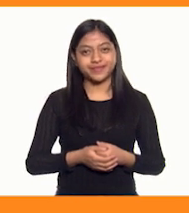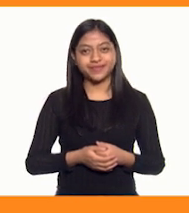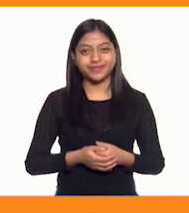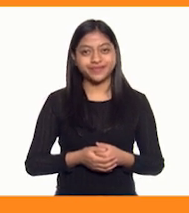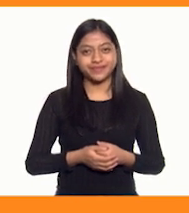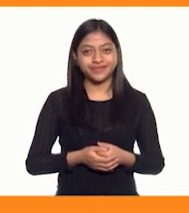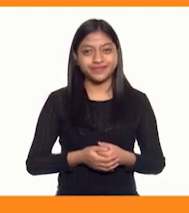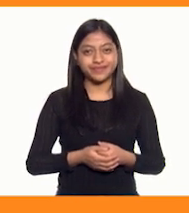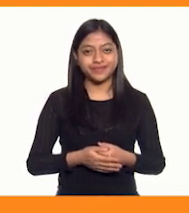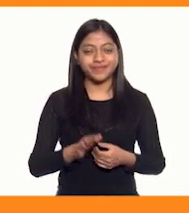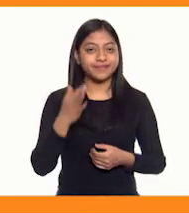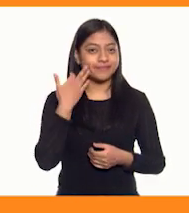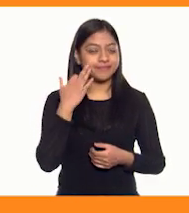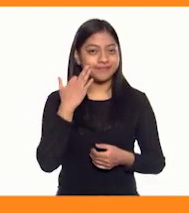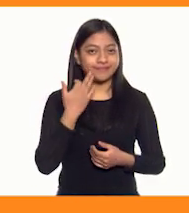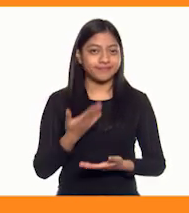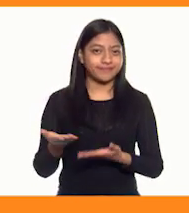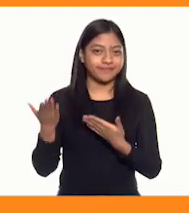buzon.escolar@nube.cep.gov.mx. Facebook